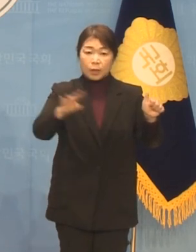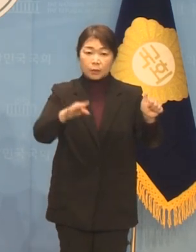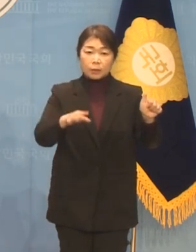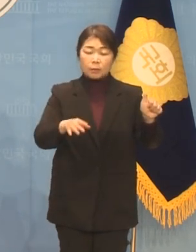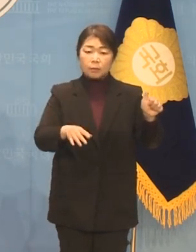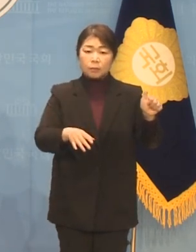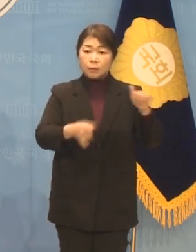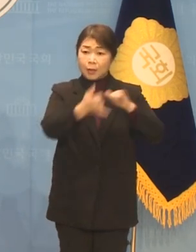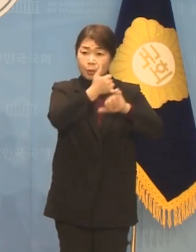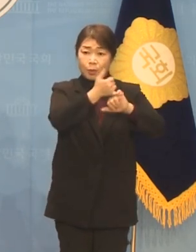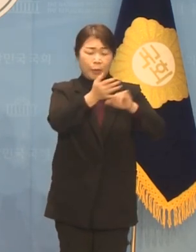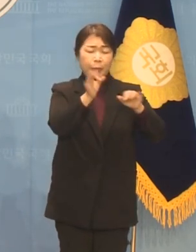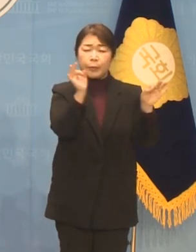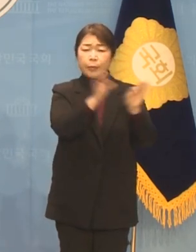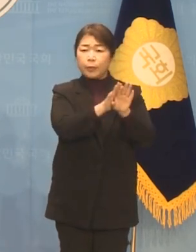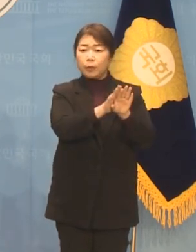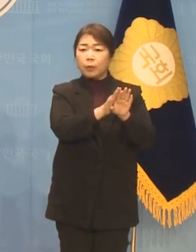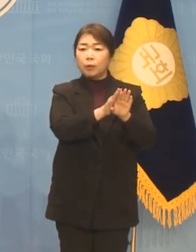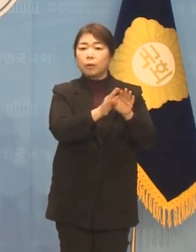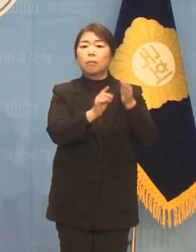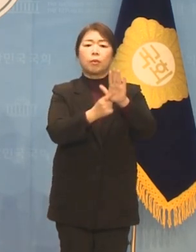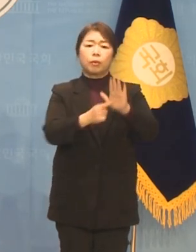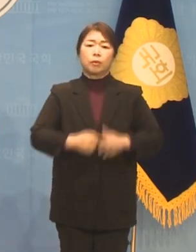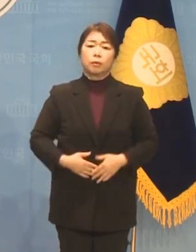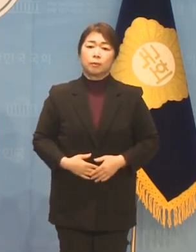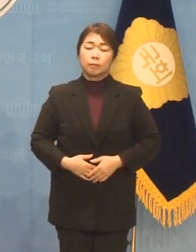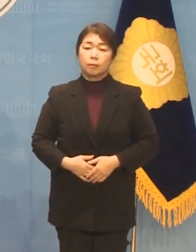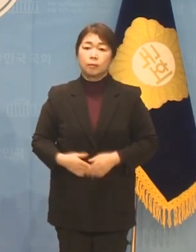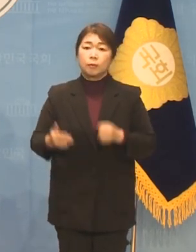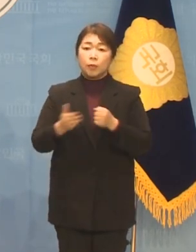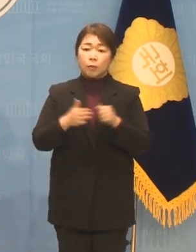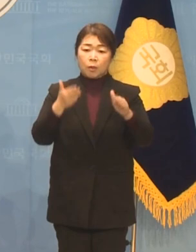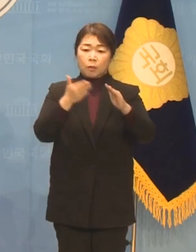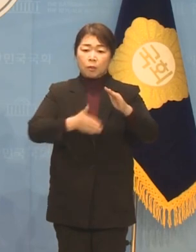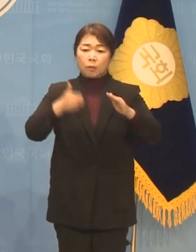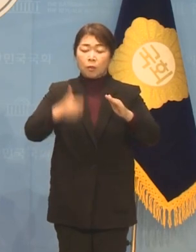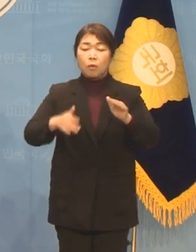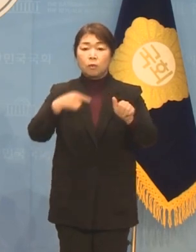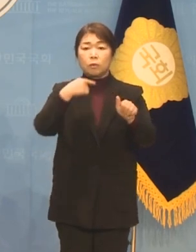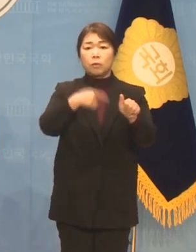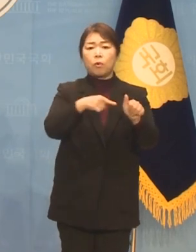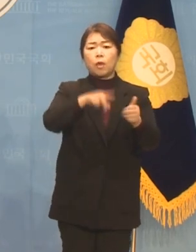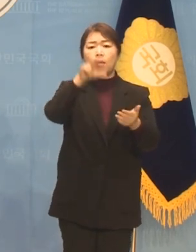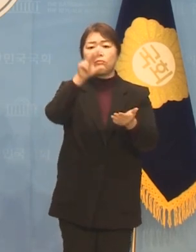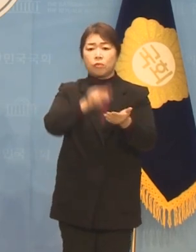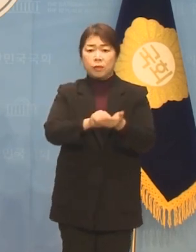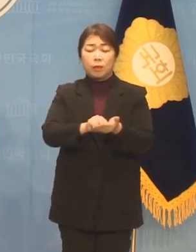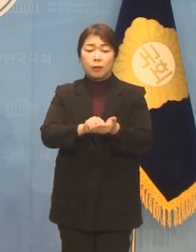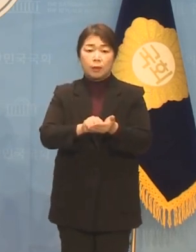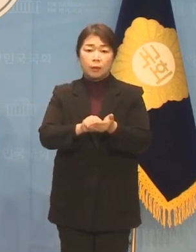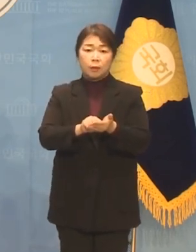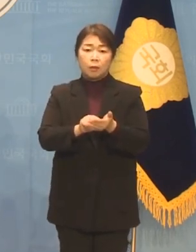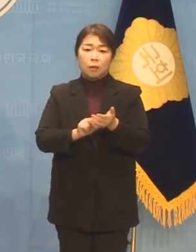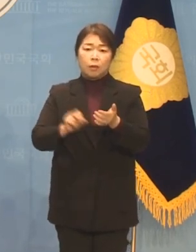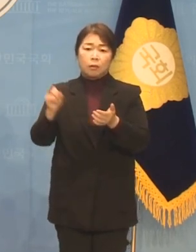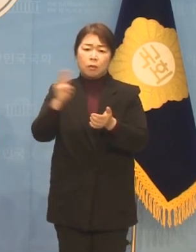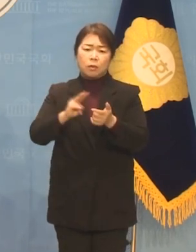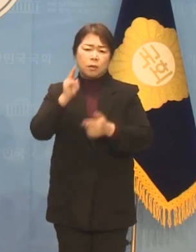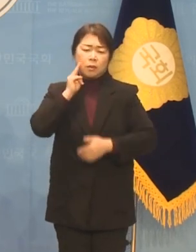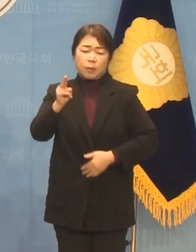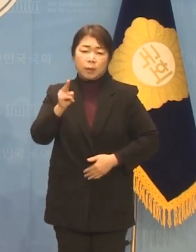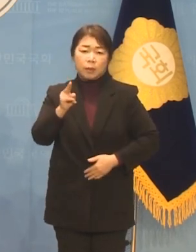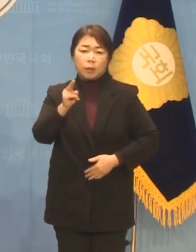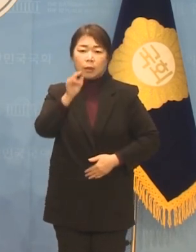없던 일로 만들어 버렸습니다. 이로 인해서 우리 공교육에 얼마나 많은 문제점들이 더욱더